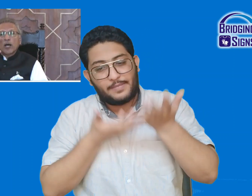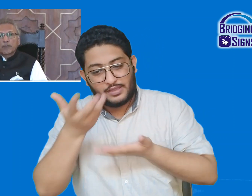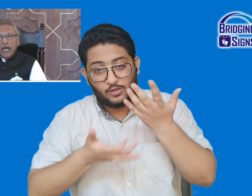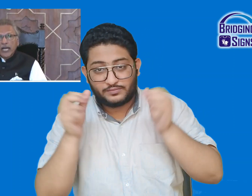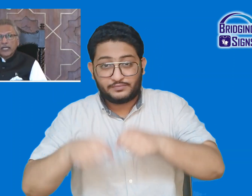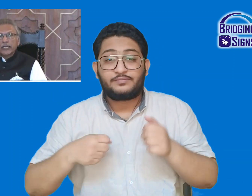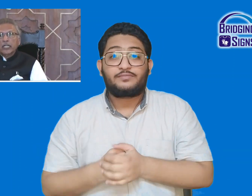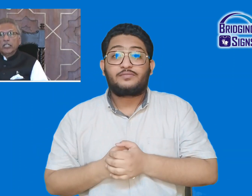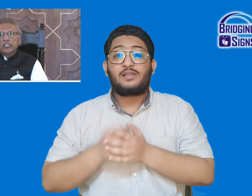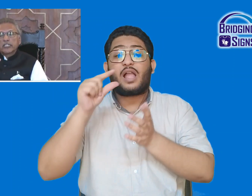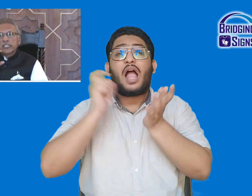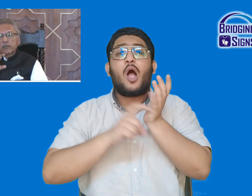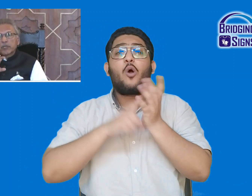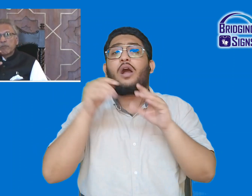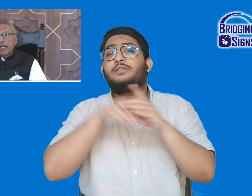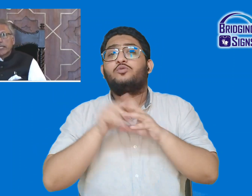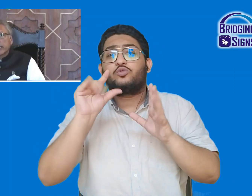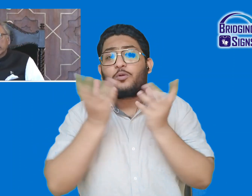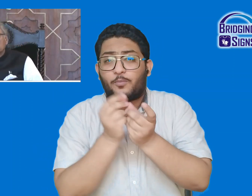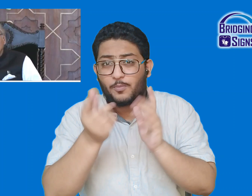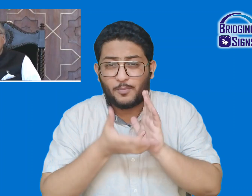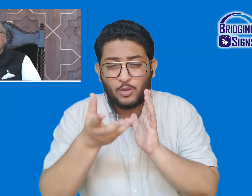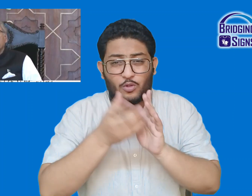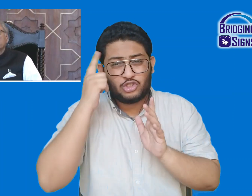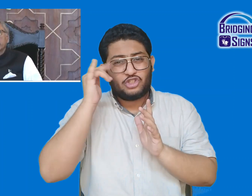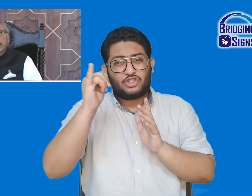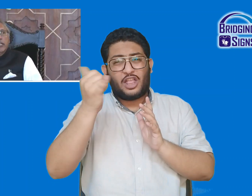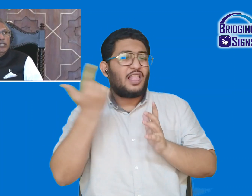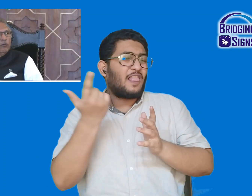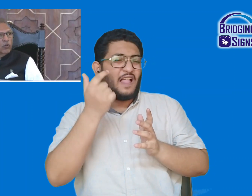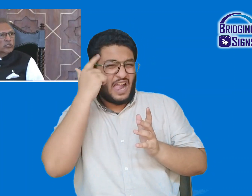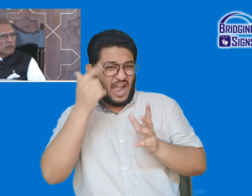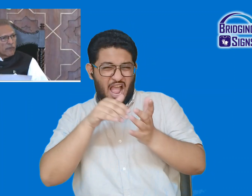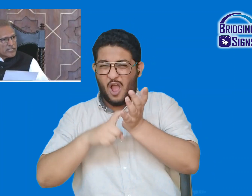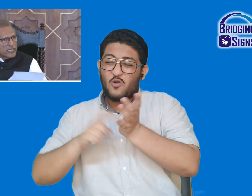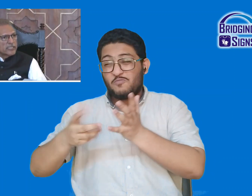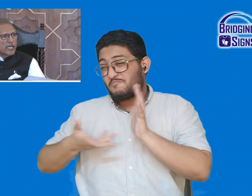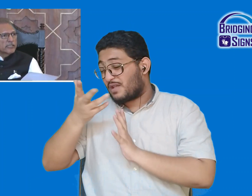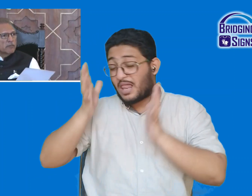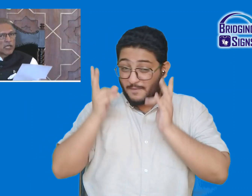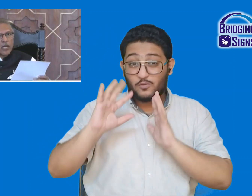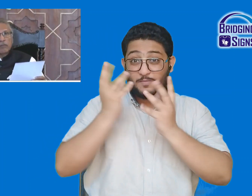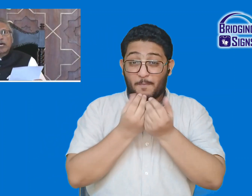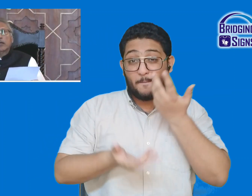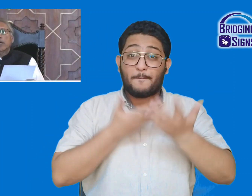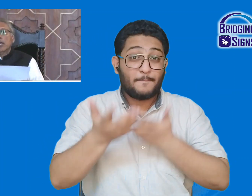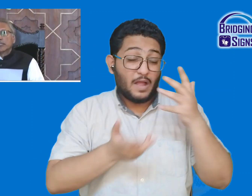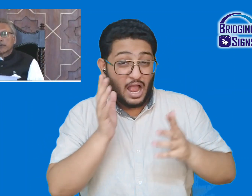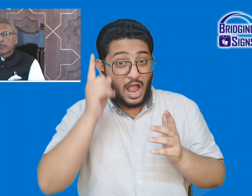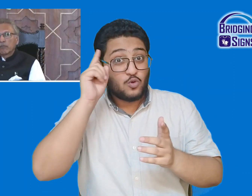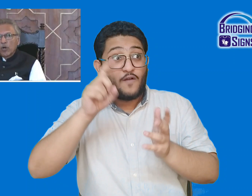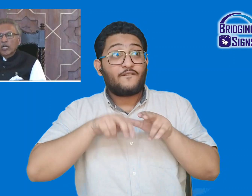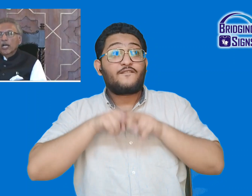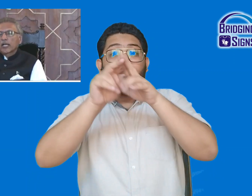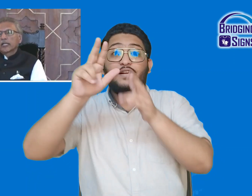کو اپنایا ہے۔ اس ڈسپلن میں رہتے ہوئے جو بھی کام کیے جائیں وہ سب ویسے ہی جائز ہیں، مگر اب ہم